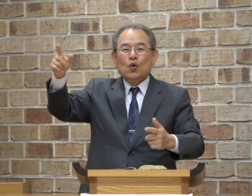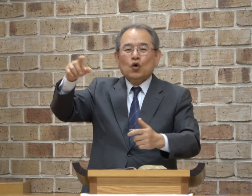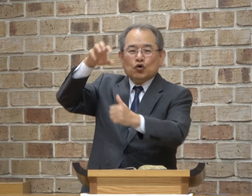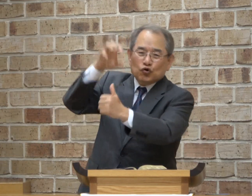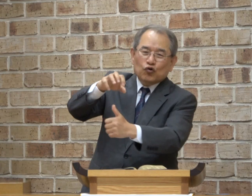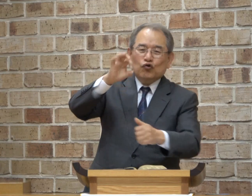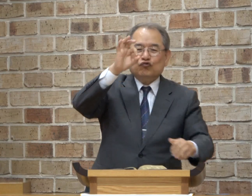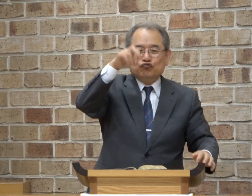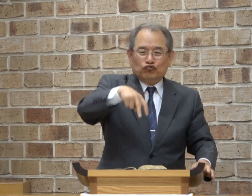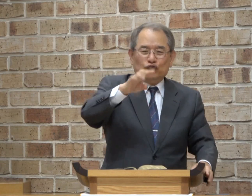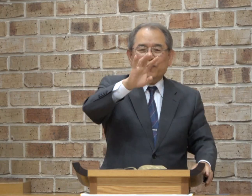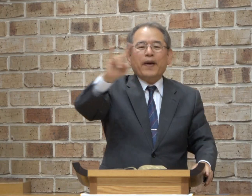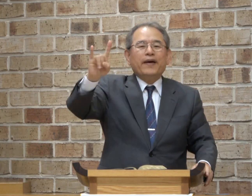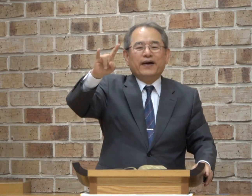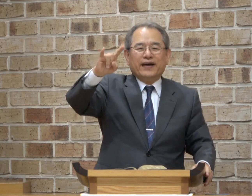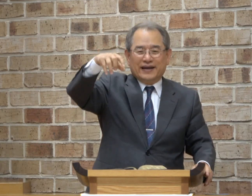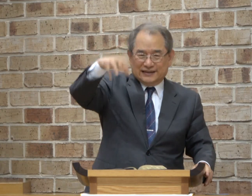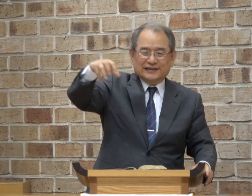결국 그는